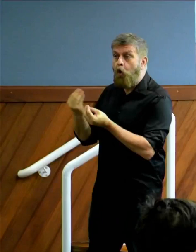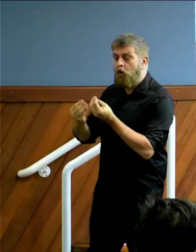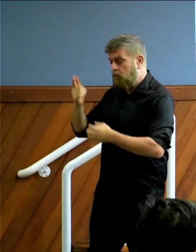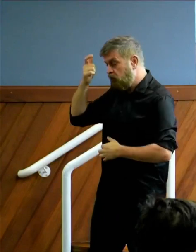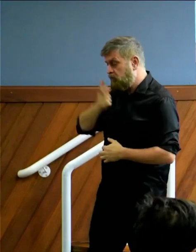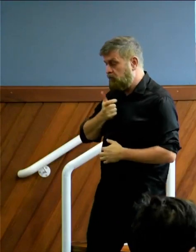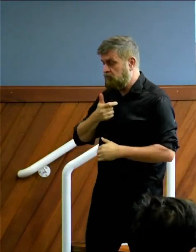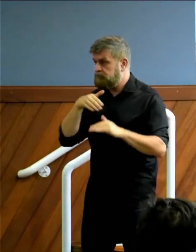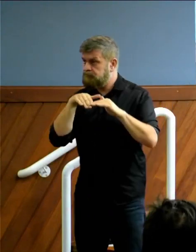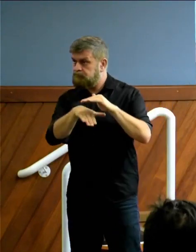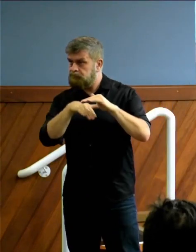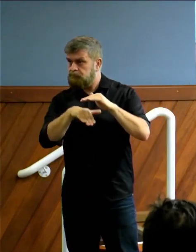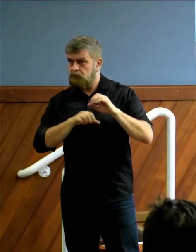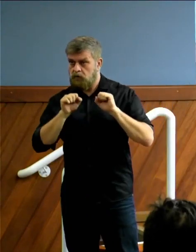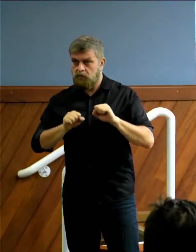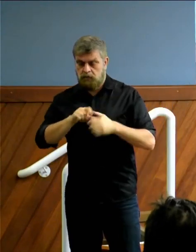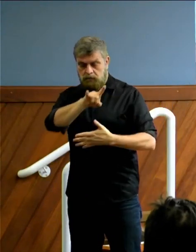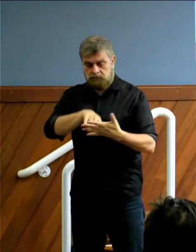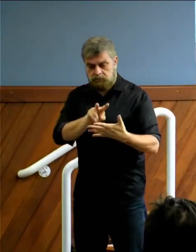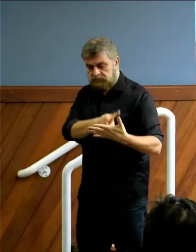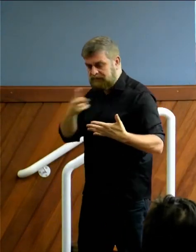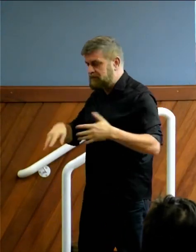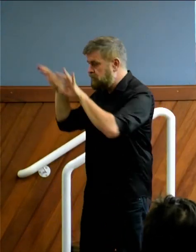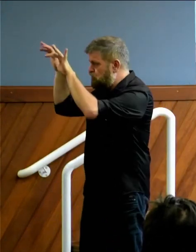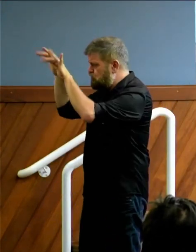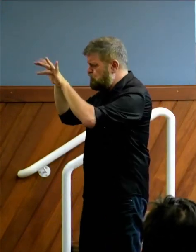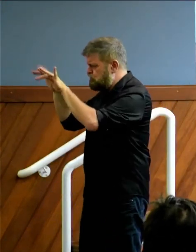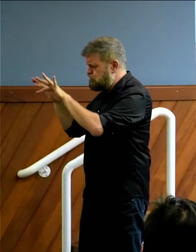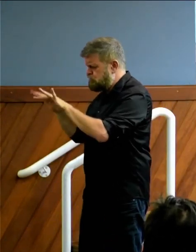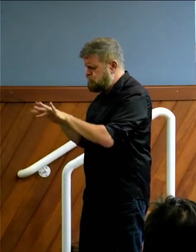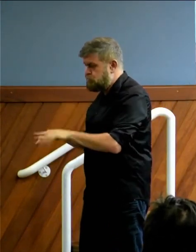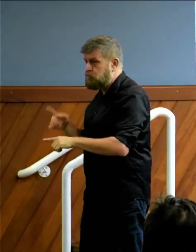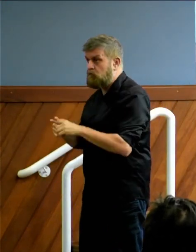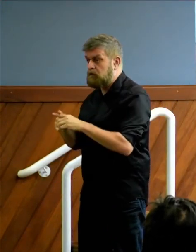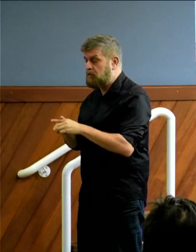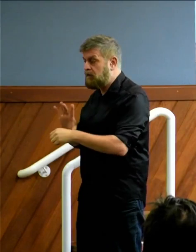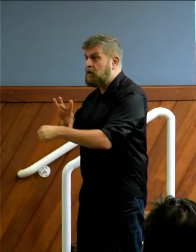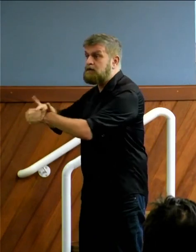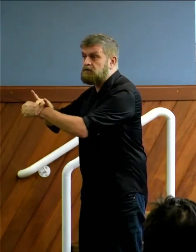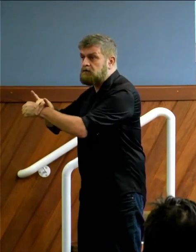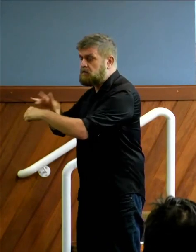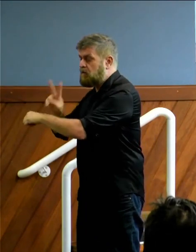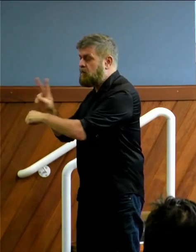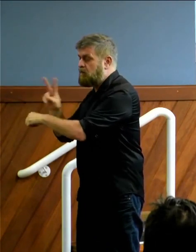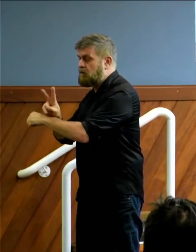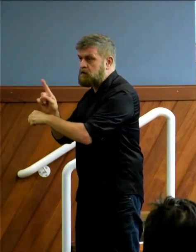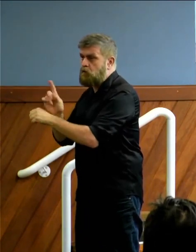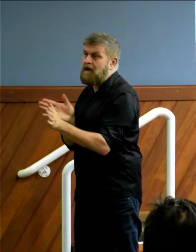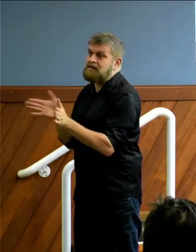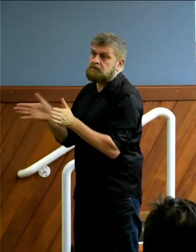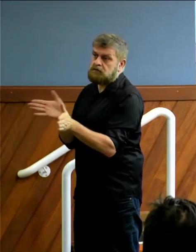meu acervo, eu posso digitalizá-lo? Ah, mas eu vou digitalizado por questões de conservação, não para acesso. Tudo